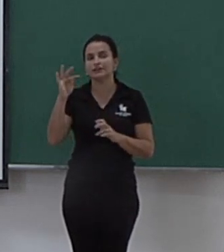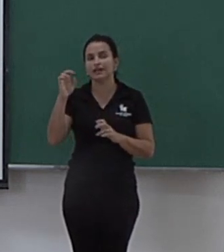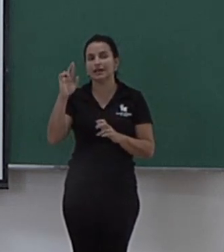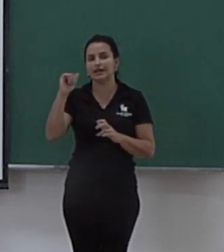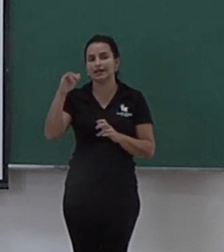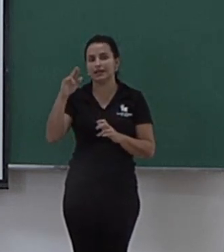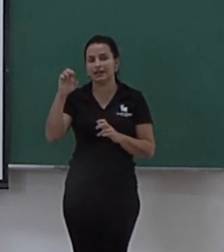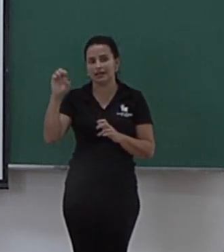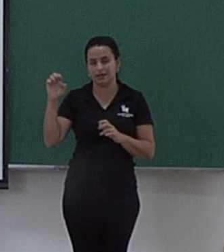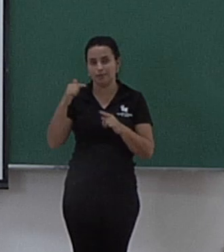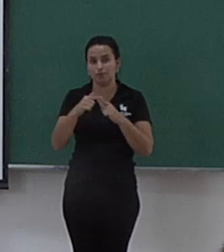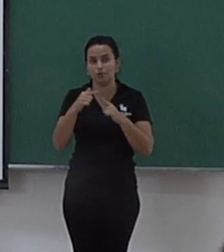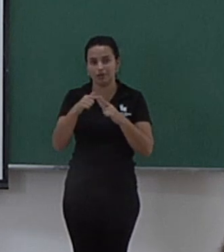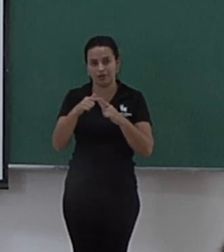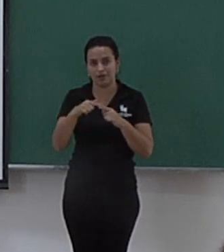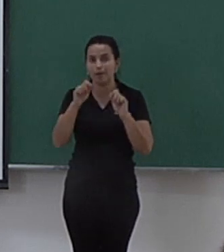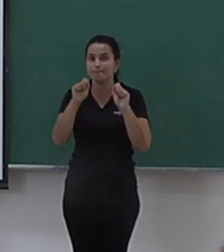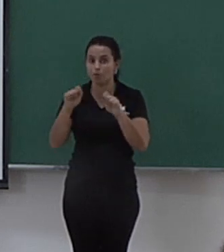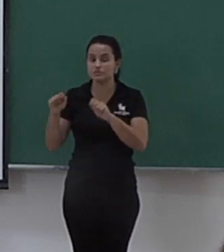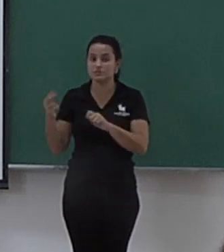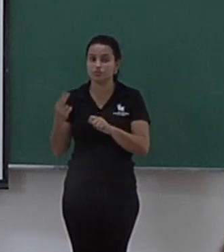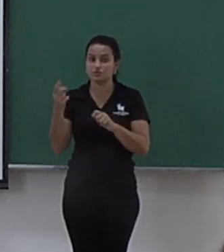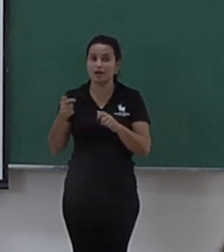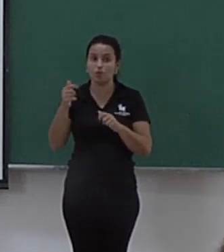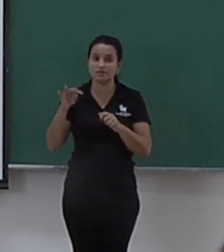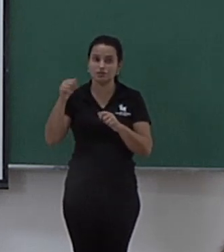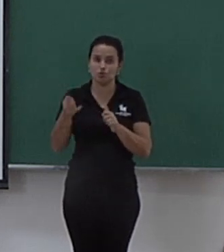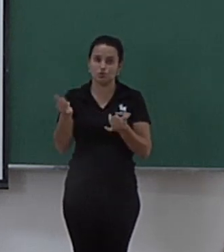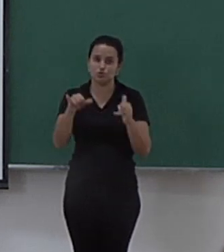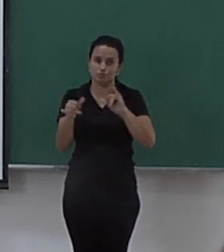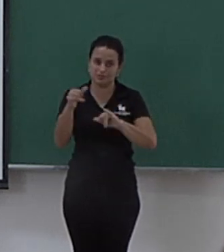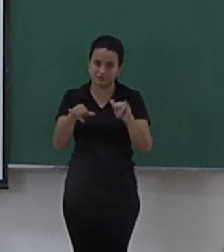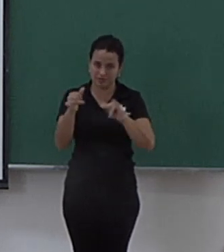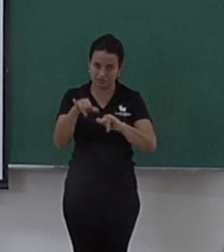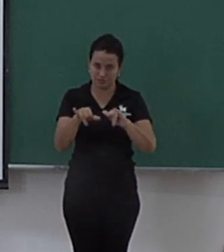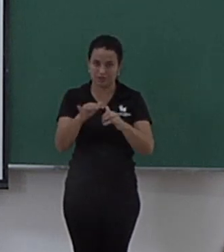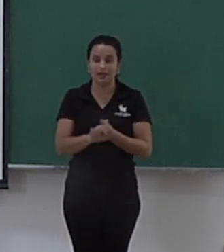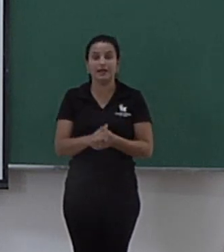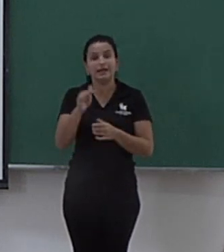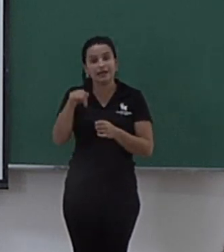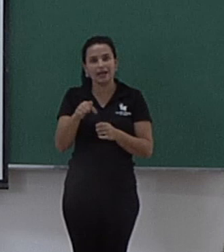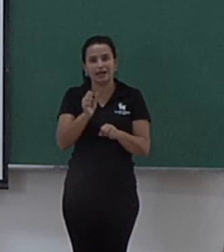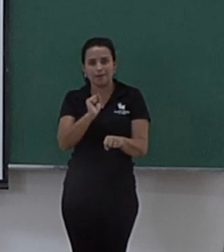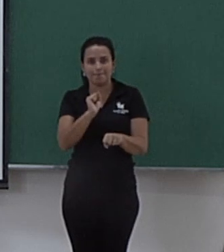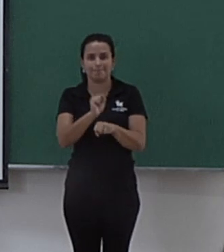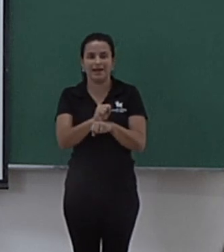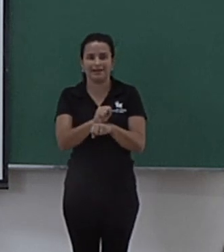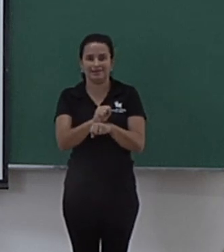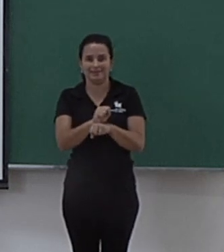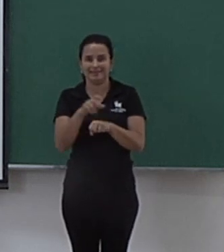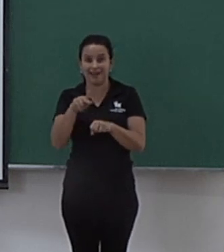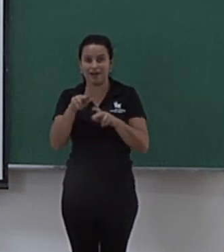abrangente para quase todo tipo de substância. E ele age o quê? Fazendo sequestro da substância. Ele não converte ela,